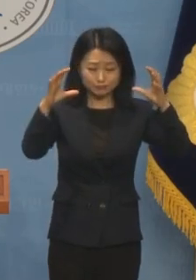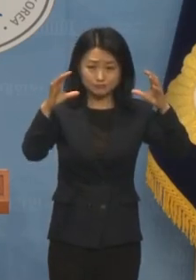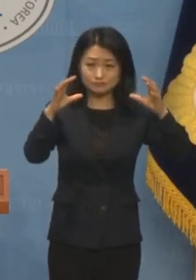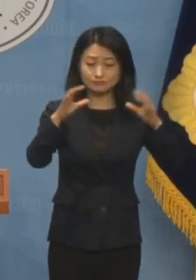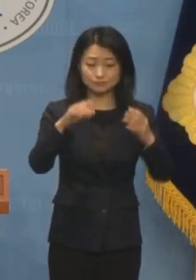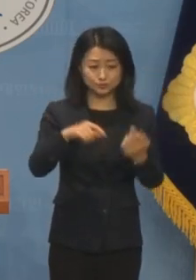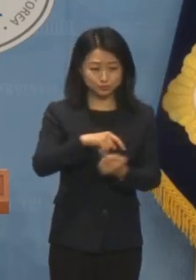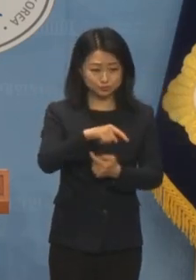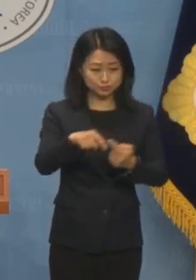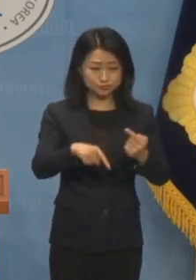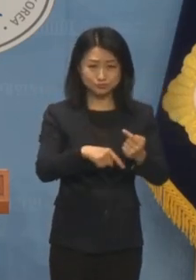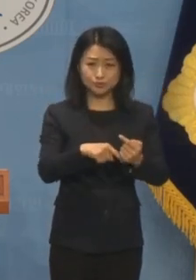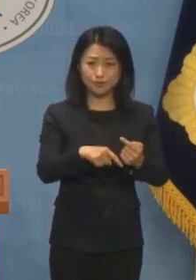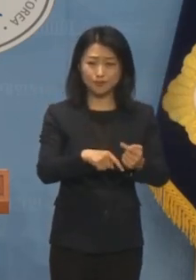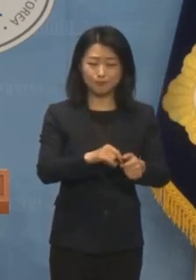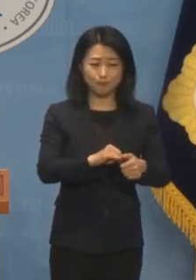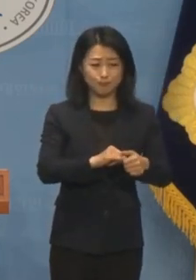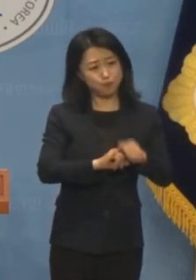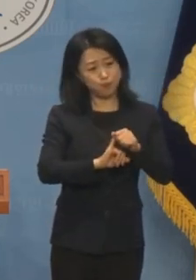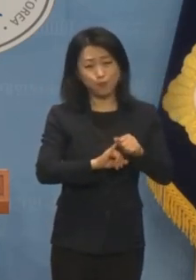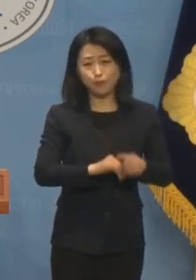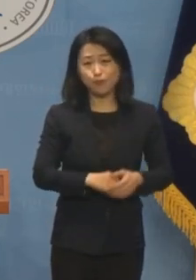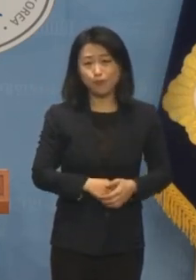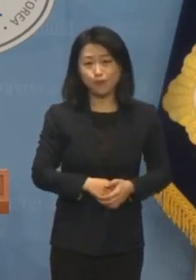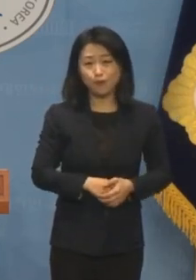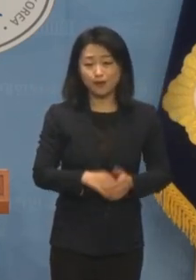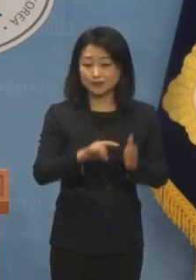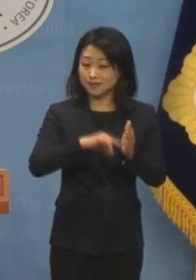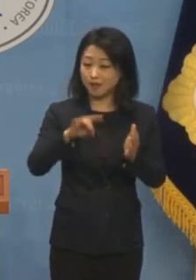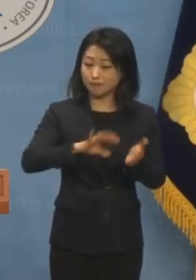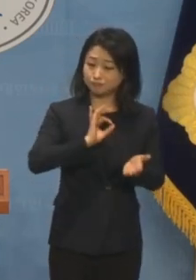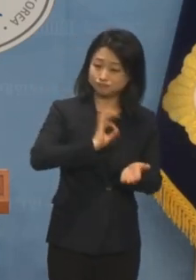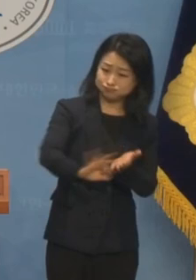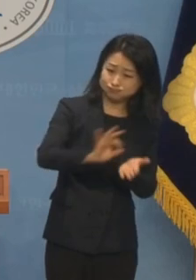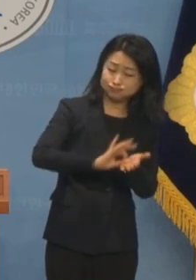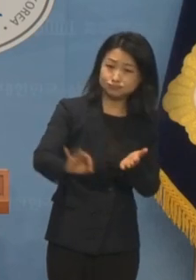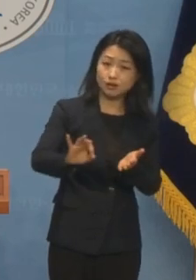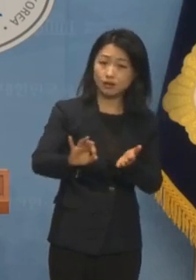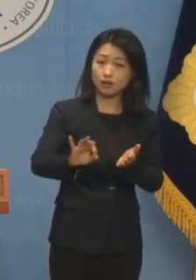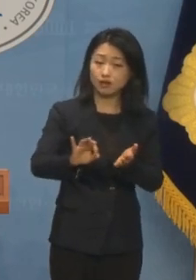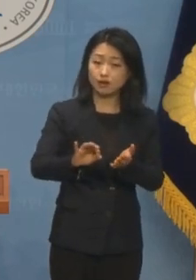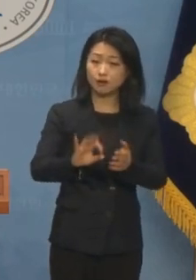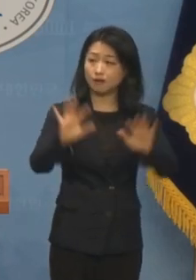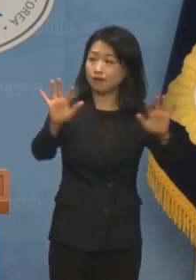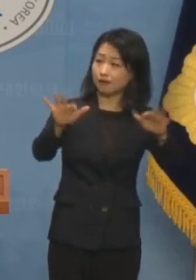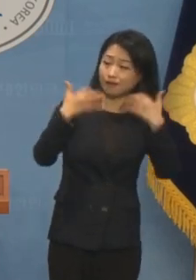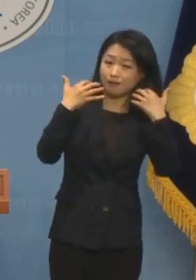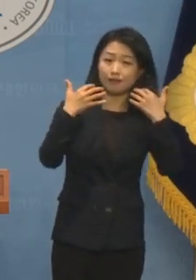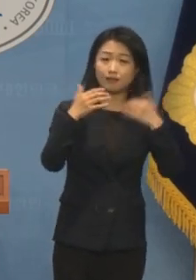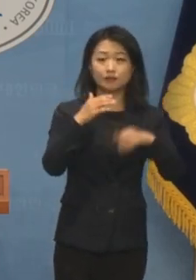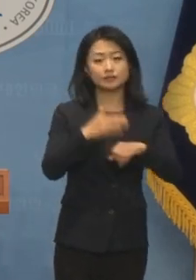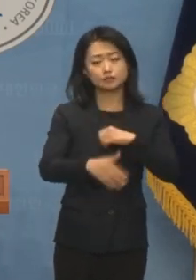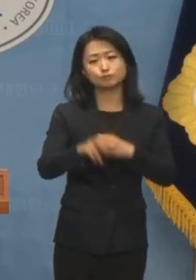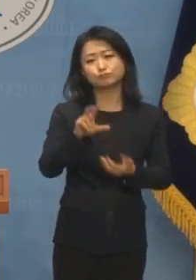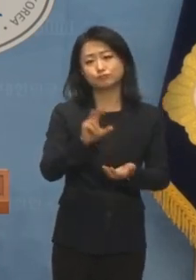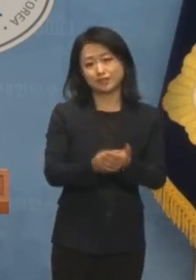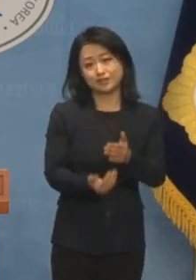국정 운영입니다 내키는 대로 혈세를 투입해 국면을 전환시키다 쇼에